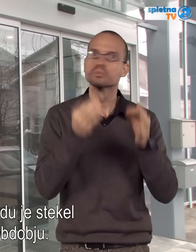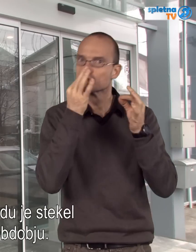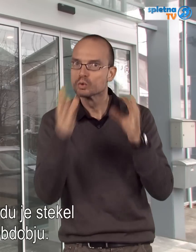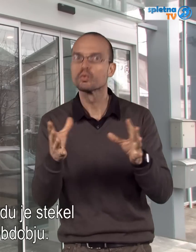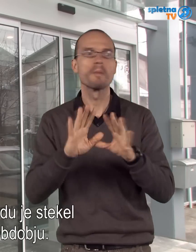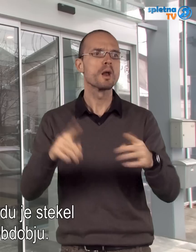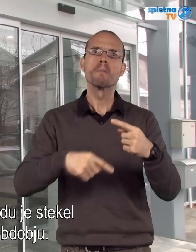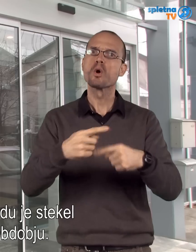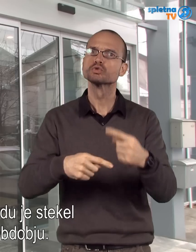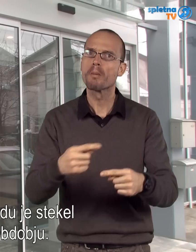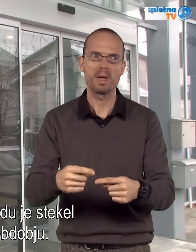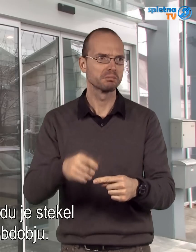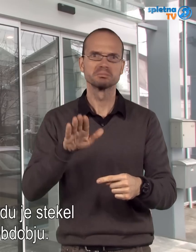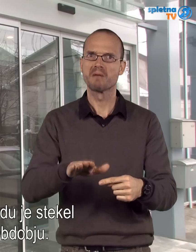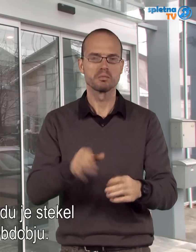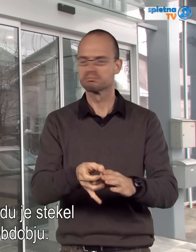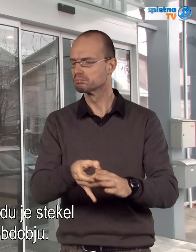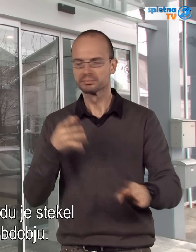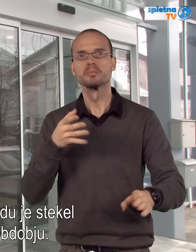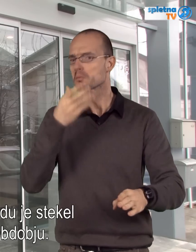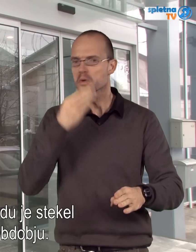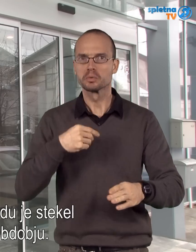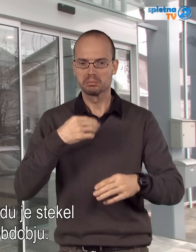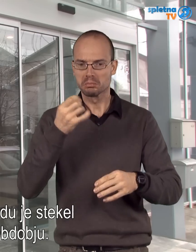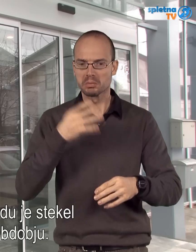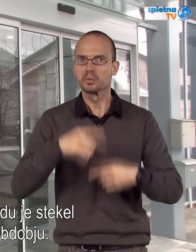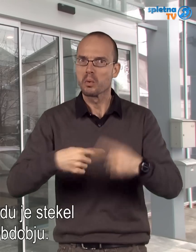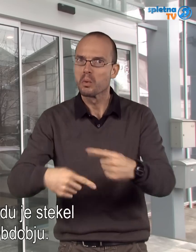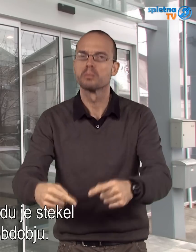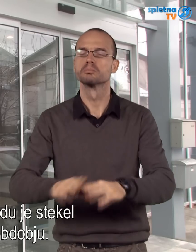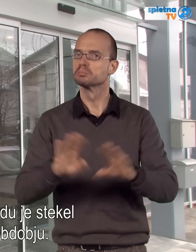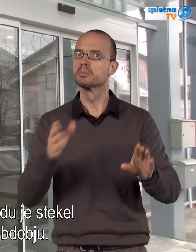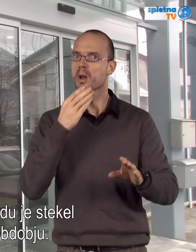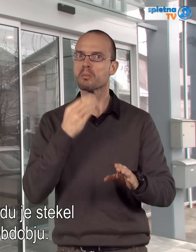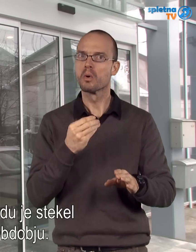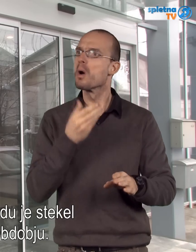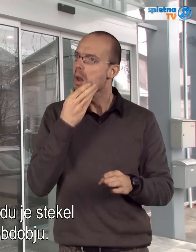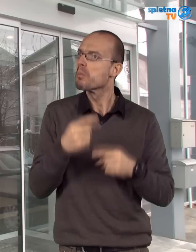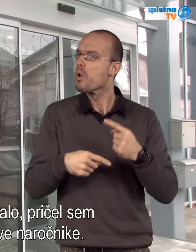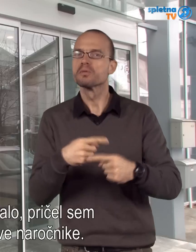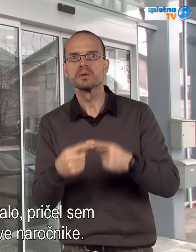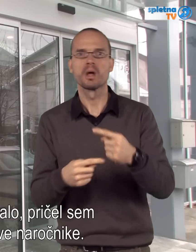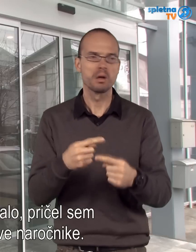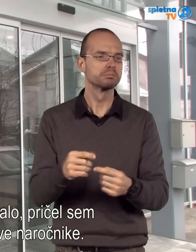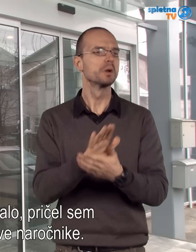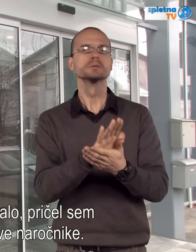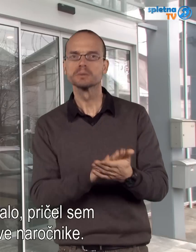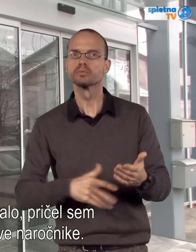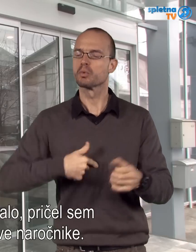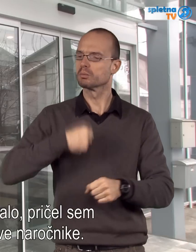zavodu je stekel v nekem korektnem postopku, vse se je dobro odvilo, začel sem